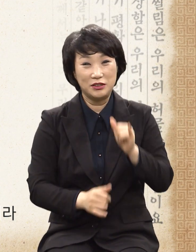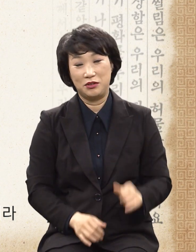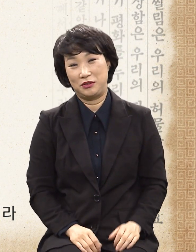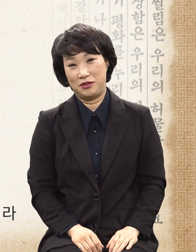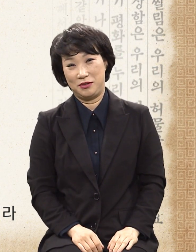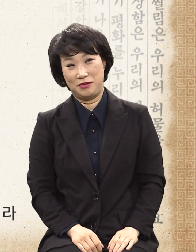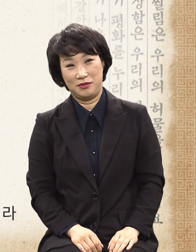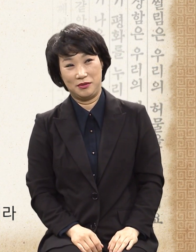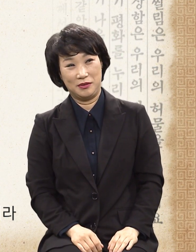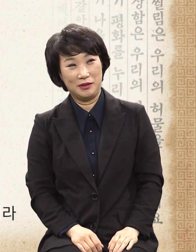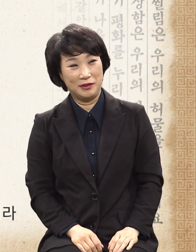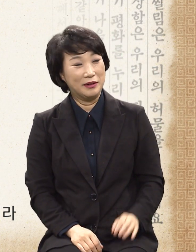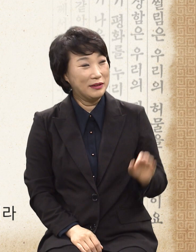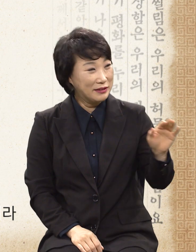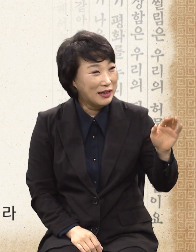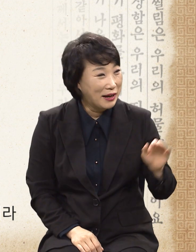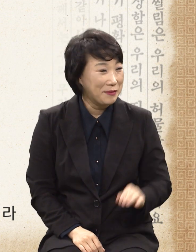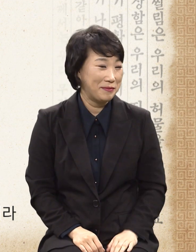그랬어요.